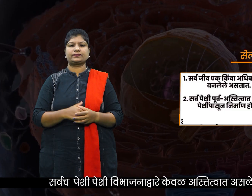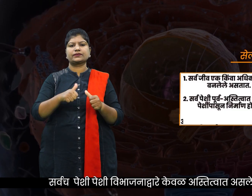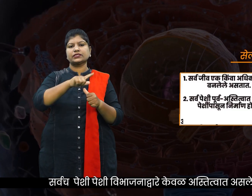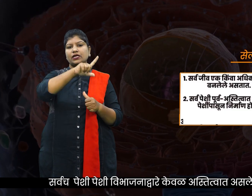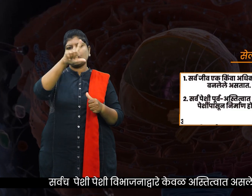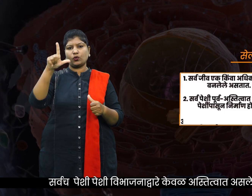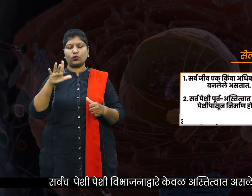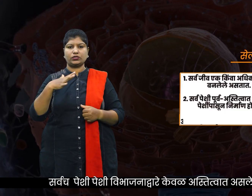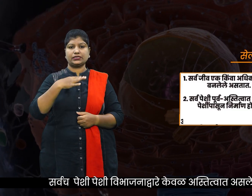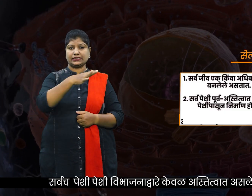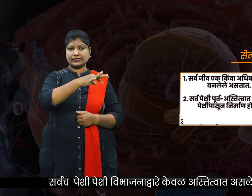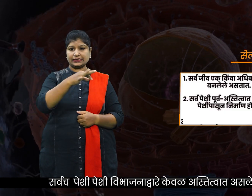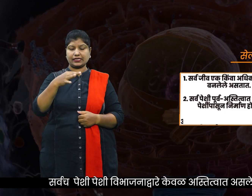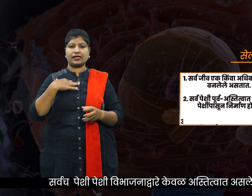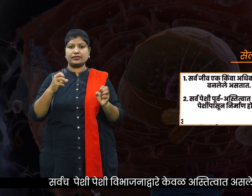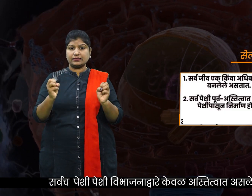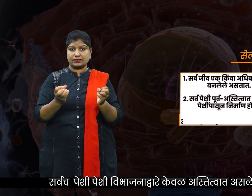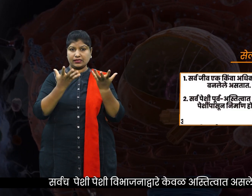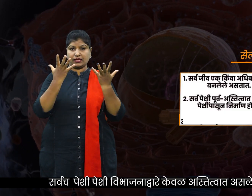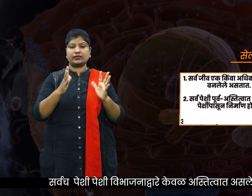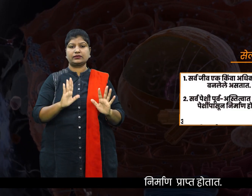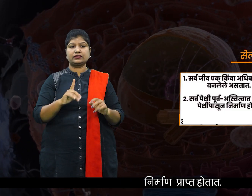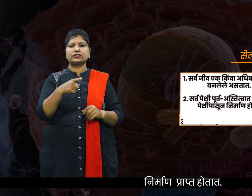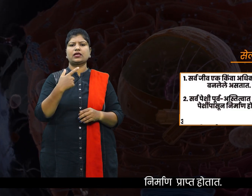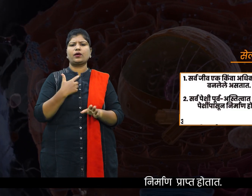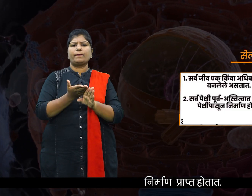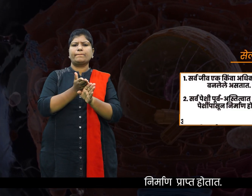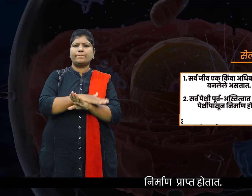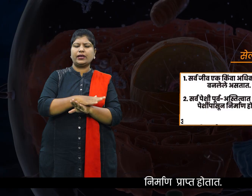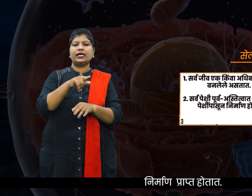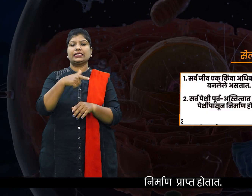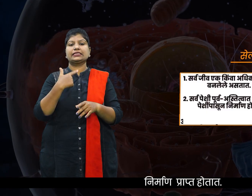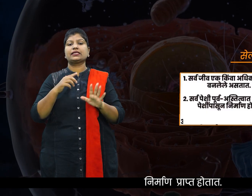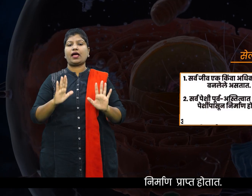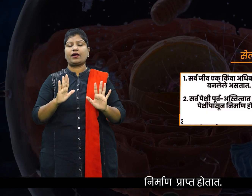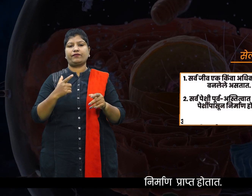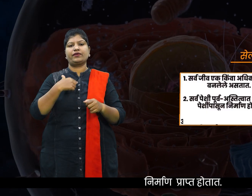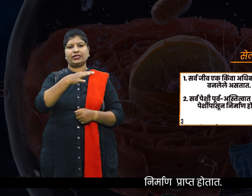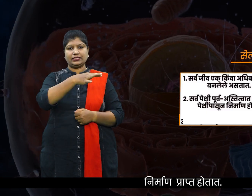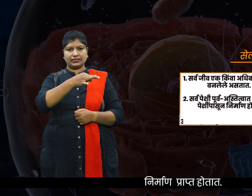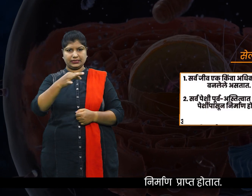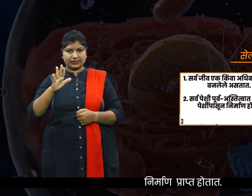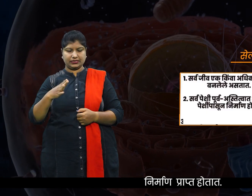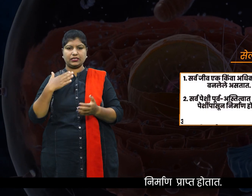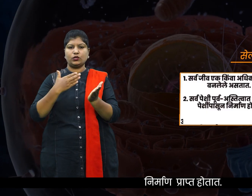सर्वच पेशी विभाजनाद्वारे केवळ अस्तित्वात असलेल्या पेशीमधूनच निर्माण प्राप्त होतात.